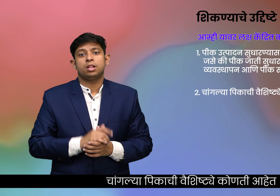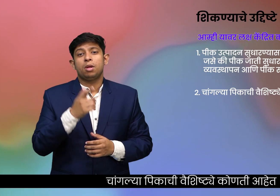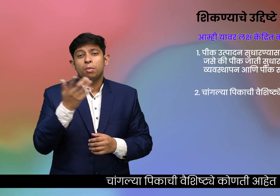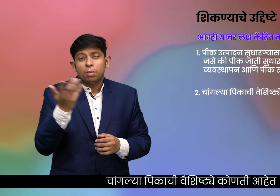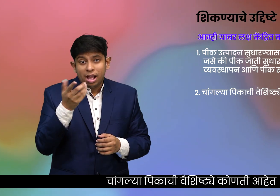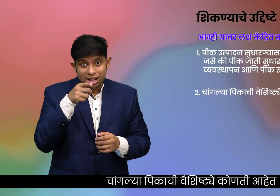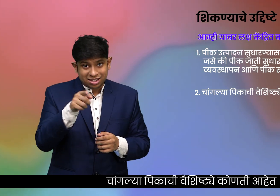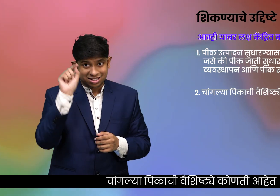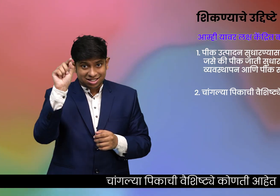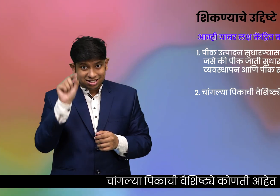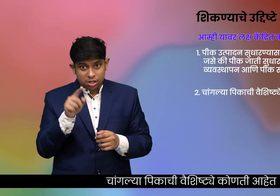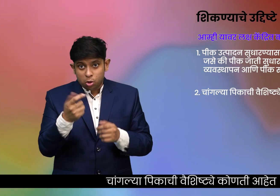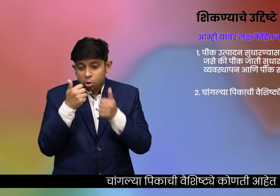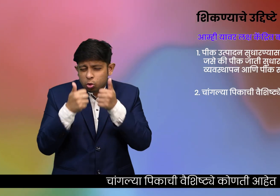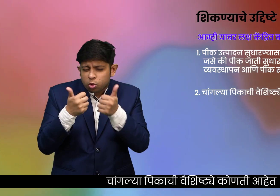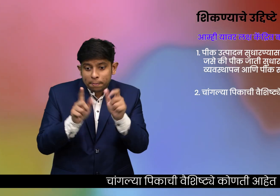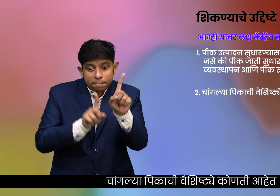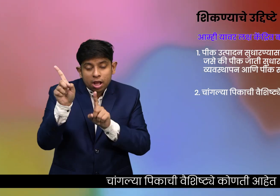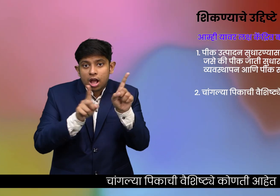चांगल्या पिकांची वैशिष्ट्ये कोणती आहेत?